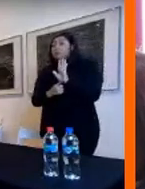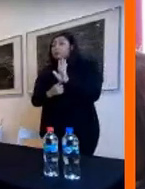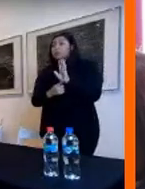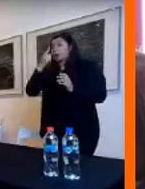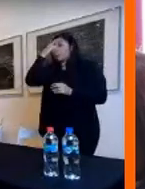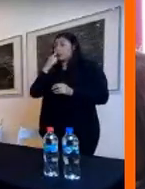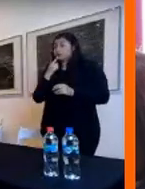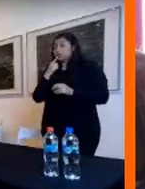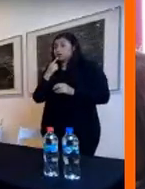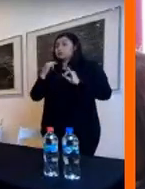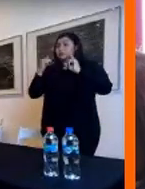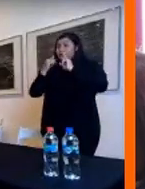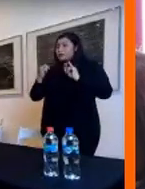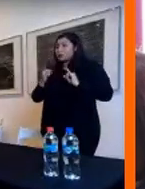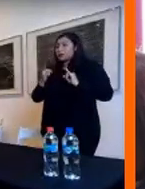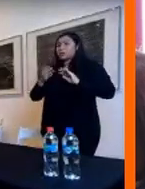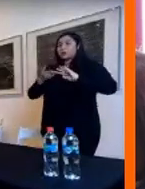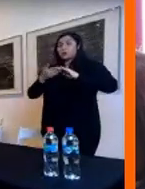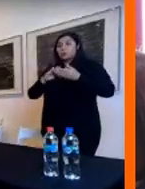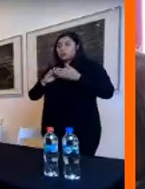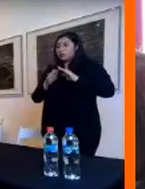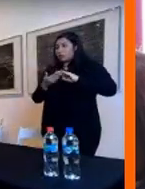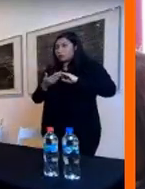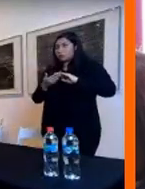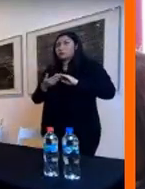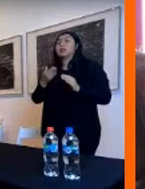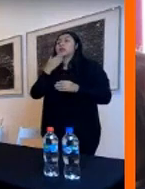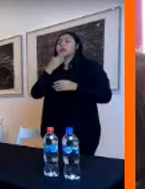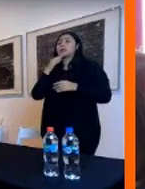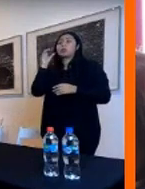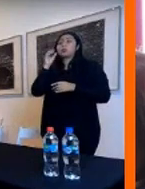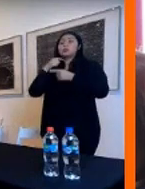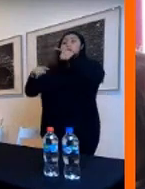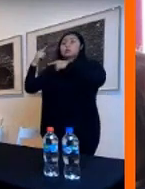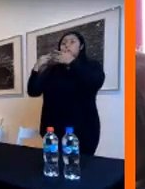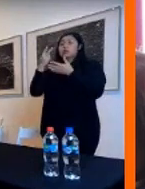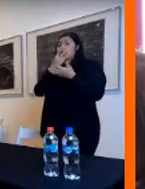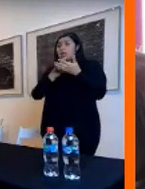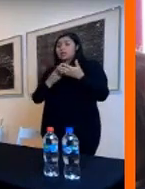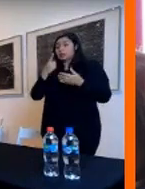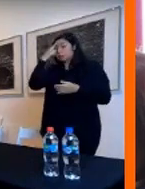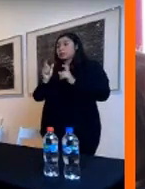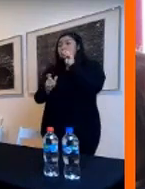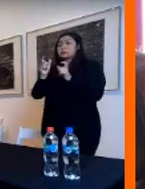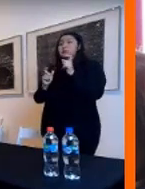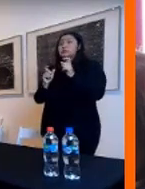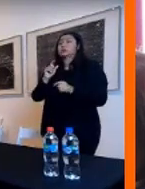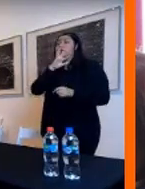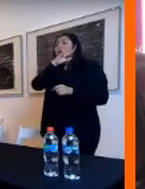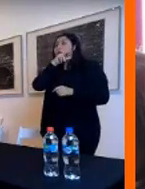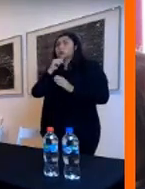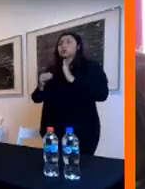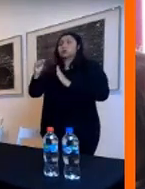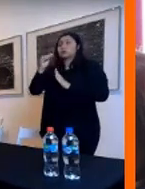Sí, totalmente. Bueno, y finalmente también tenemos el curso de historia del arte para personas mayores. Esto es algo que desarrolla Javier